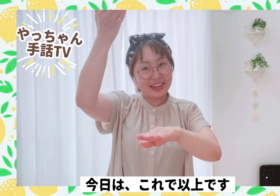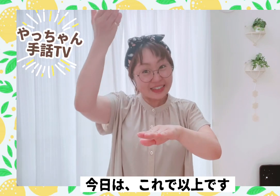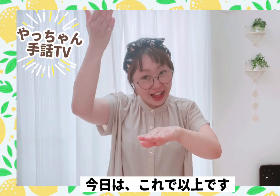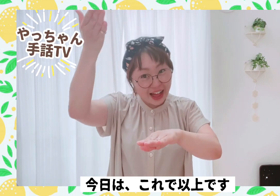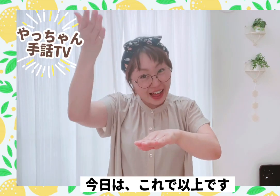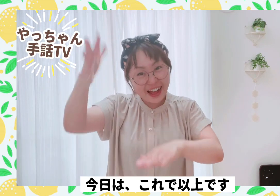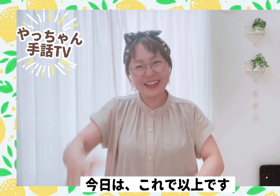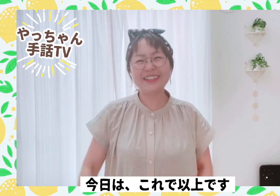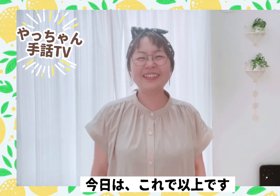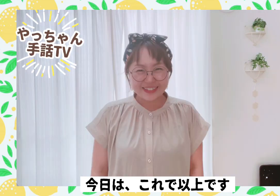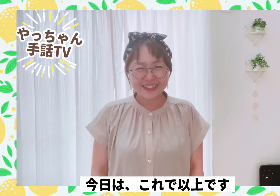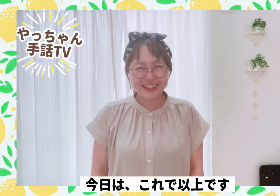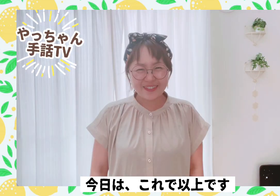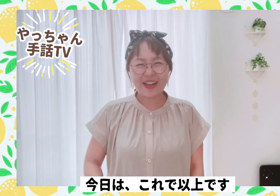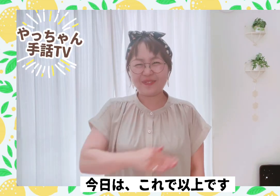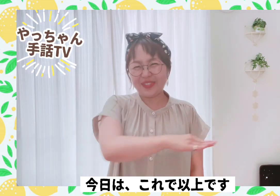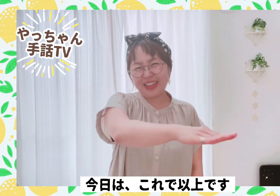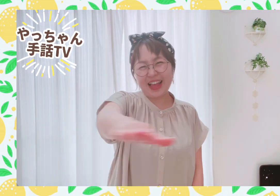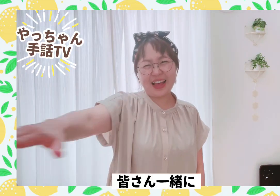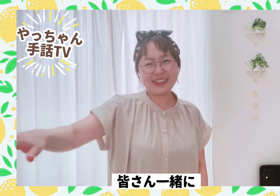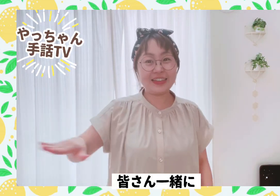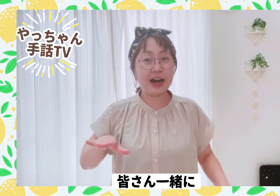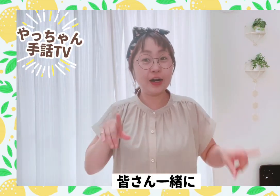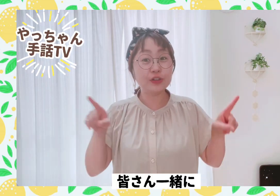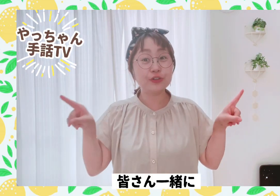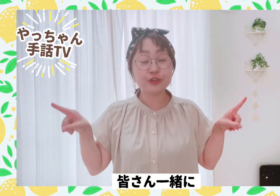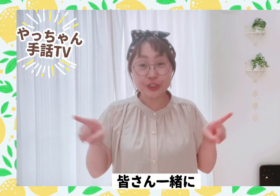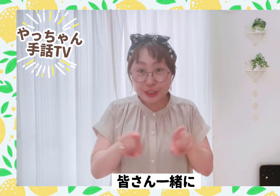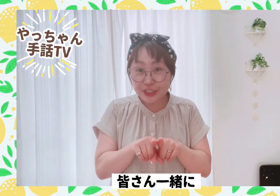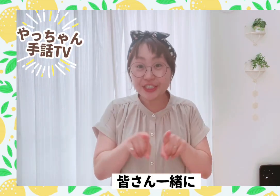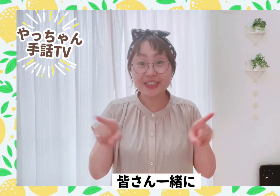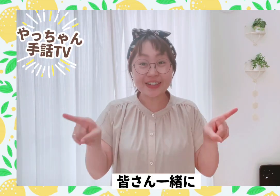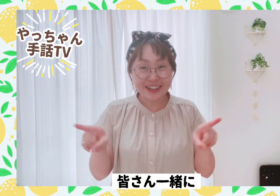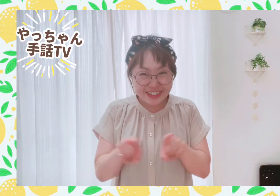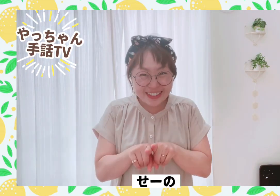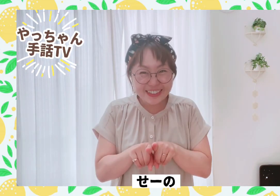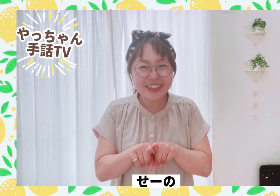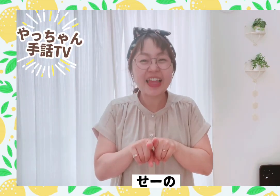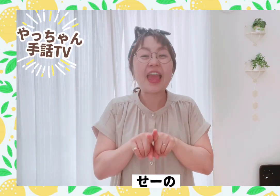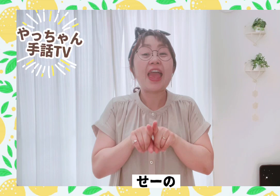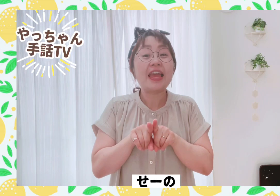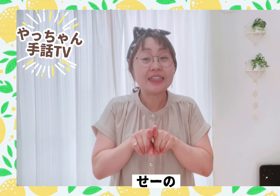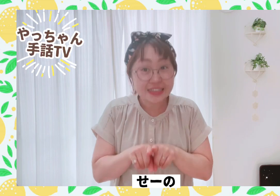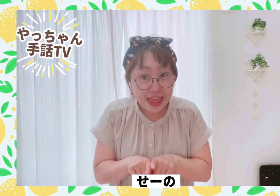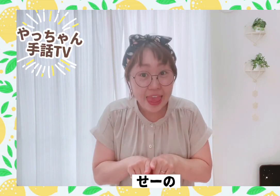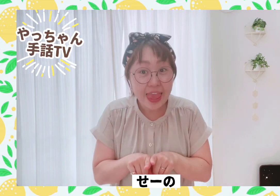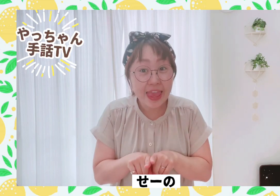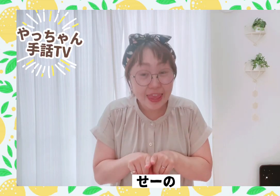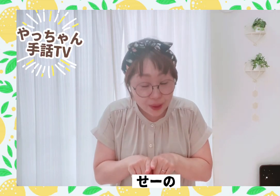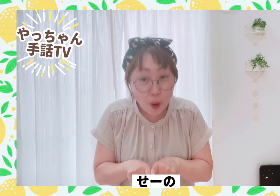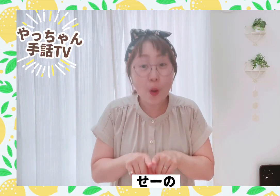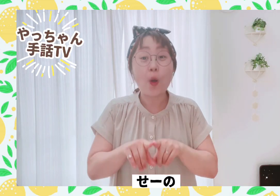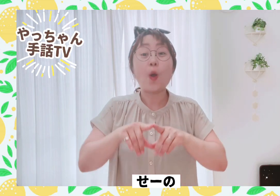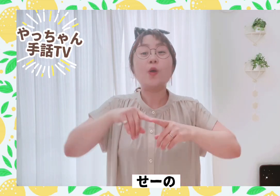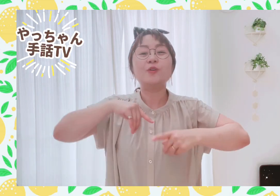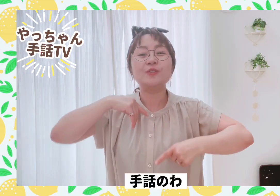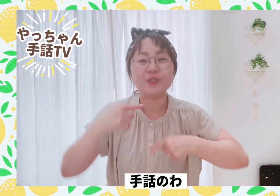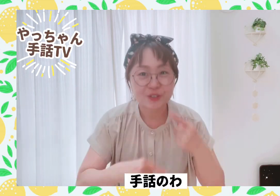はい、今日は以上になります。皆さん一緒に、せーの、